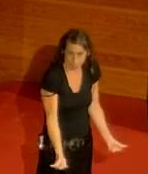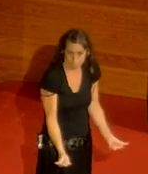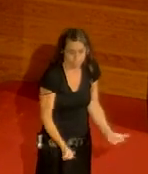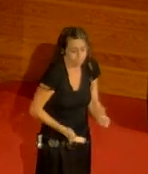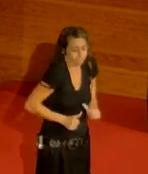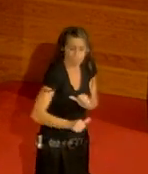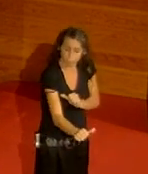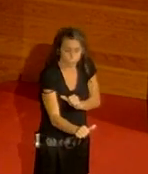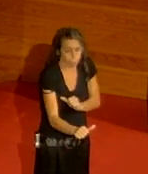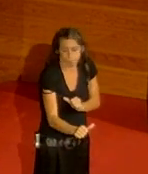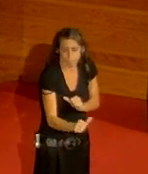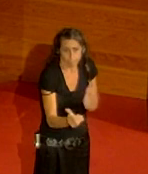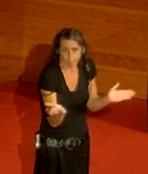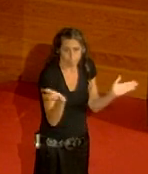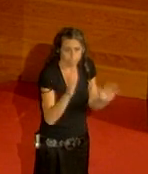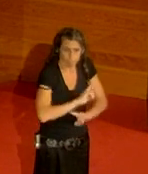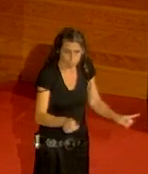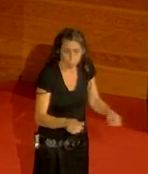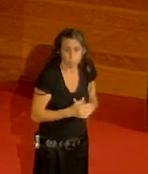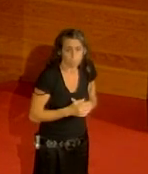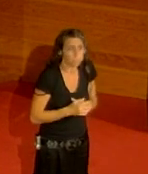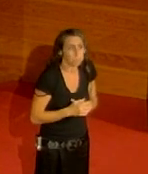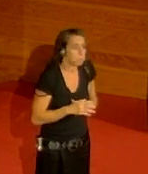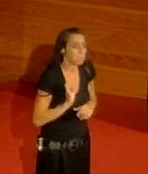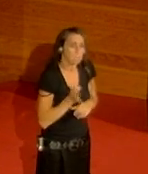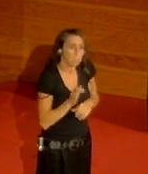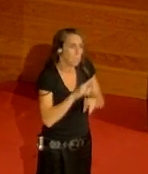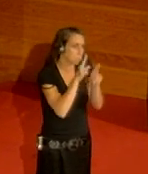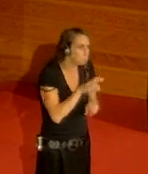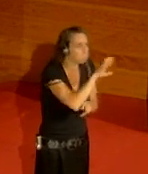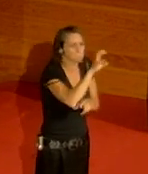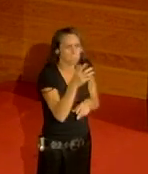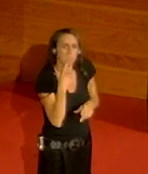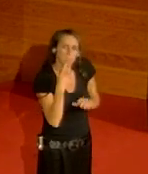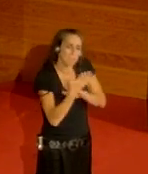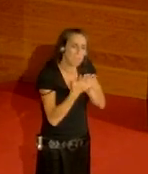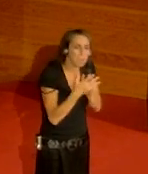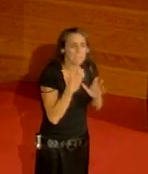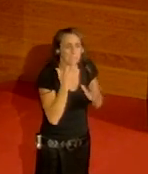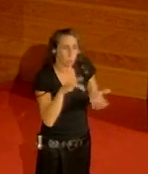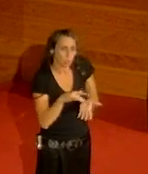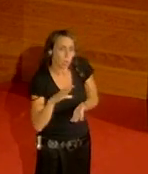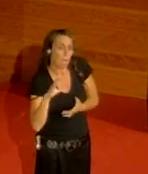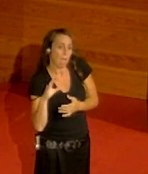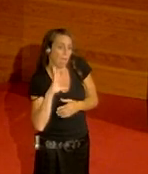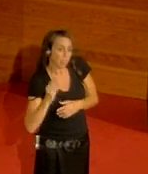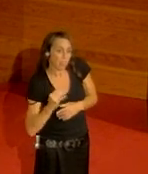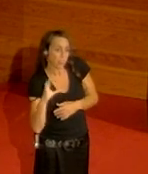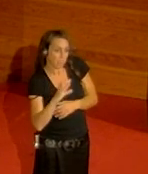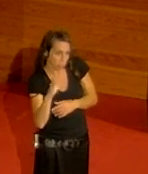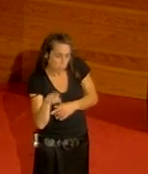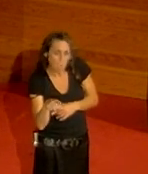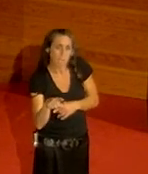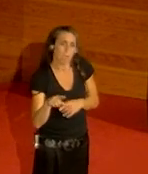llegar Aunque la comunidad internacional siga hablando cada vez que sucede algo en Gil Jordania Estados Unidos la Unión Europea España